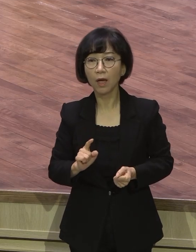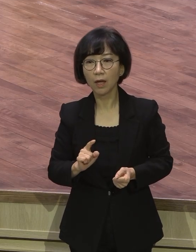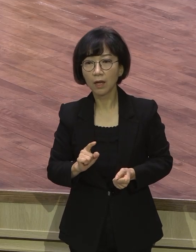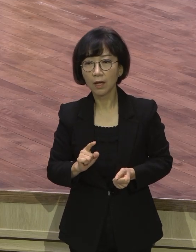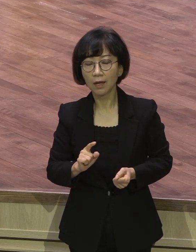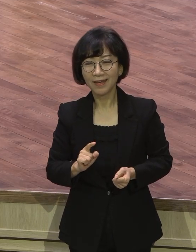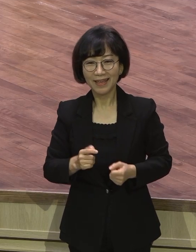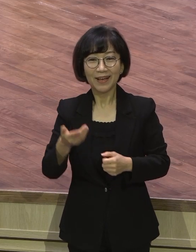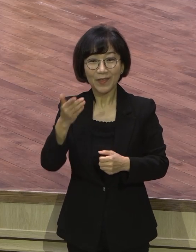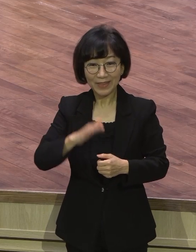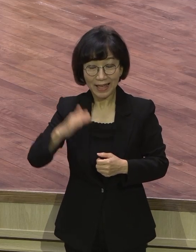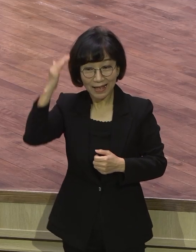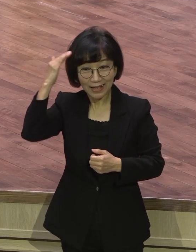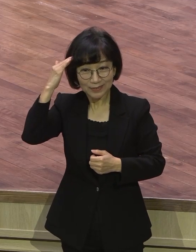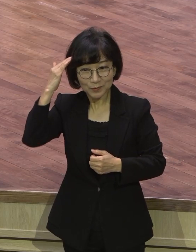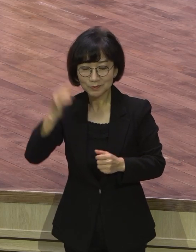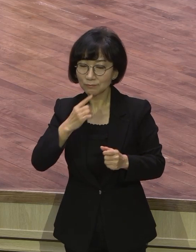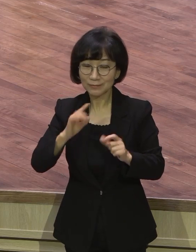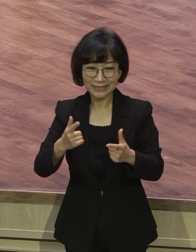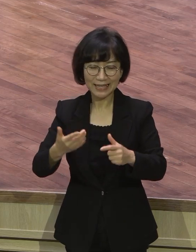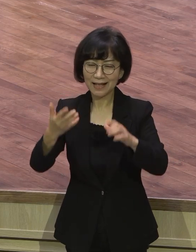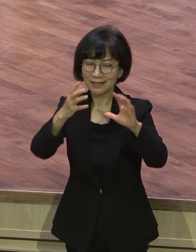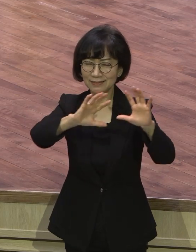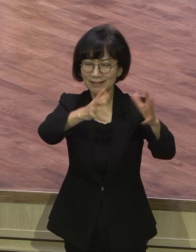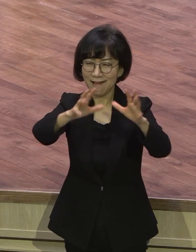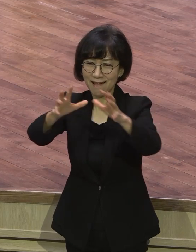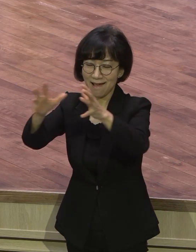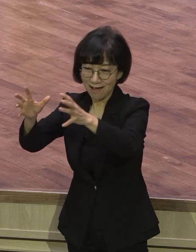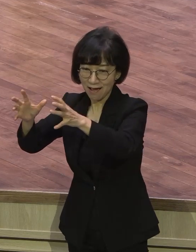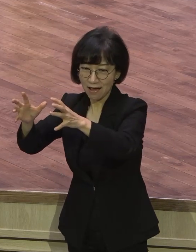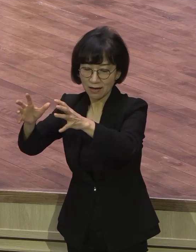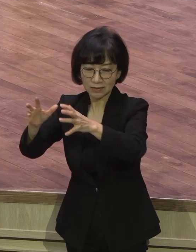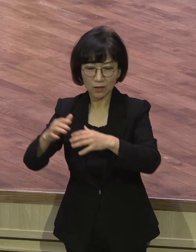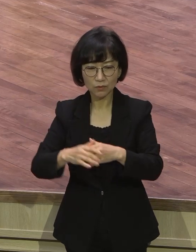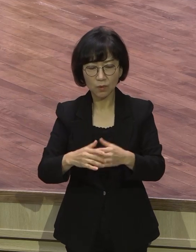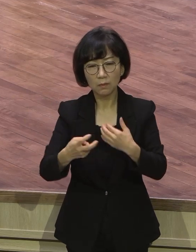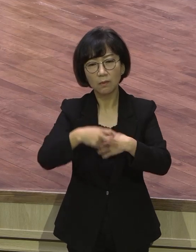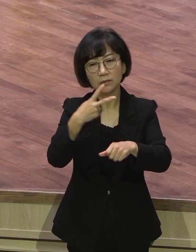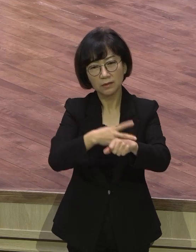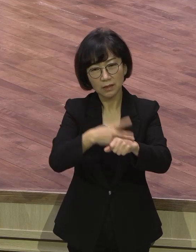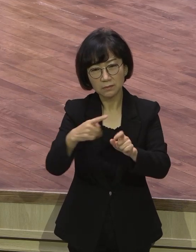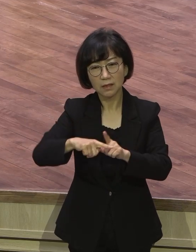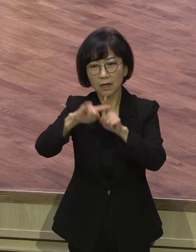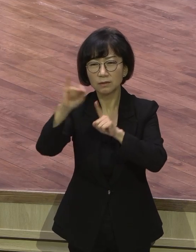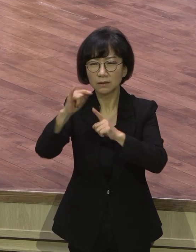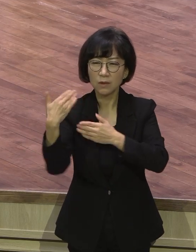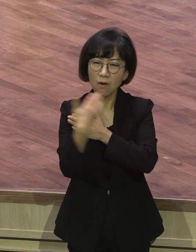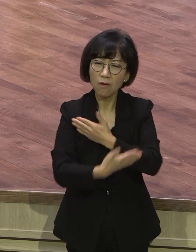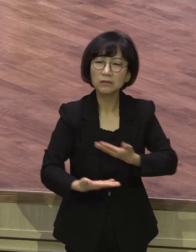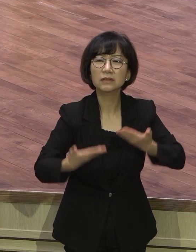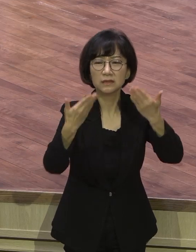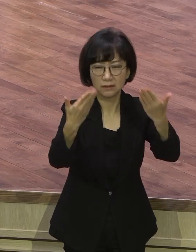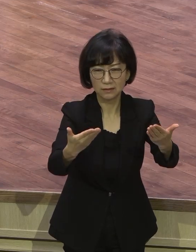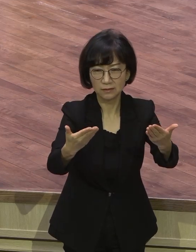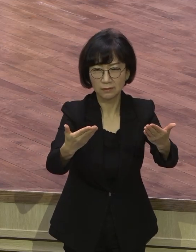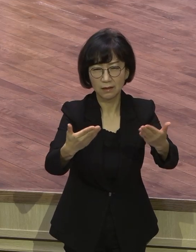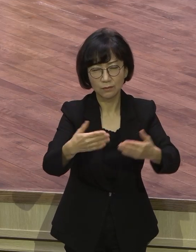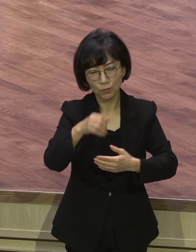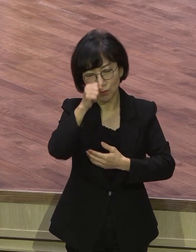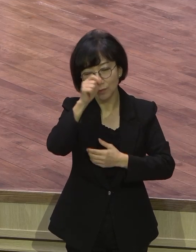우리나라뿐만 아니라 전세계 각국에서도 의료진들이 헌신을 해서 정말 많은 기관들이 있어요.